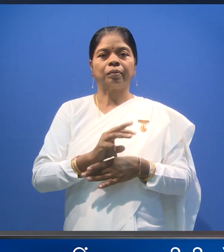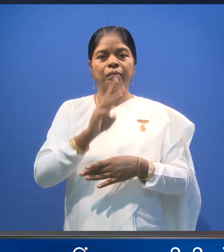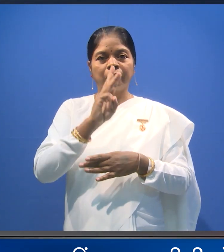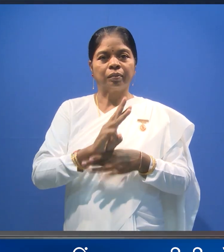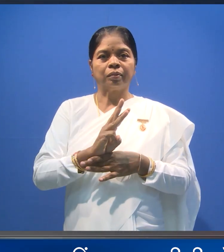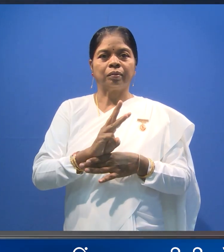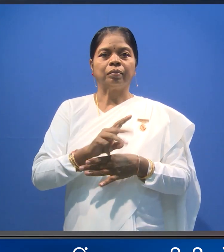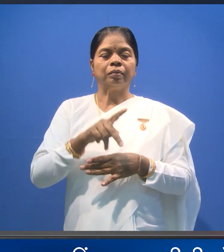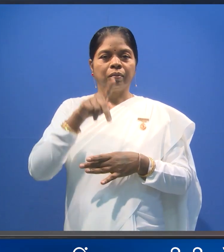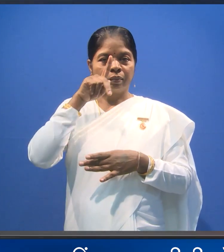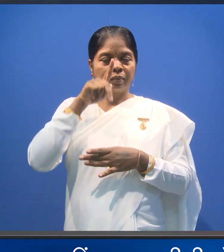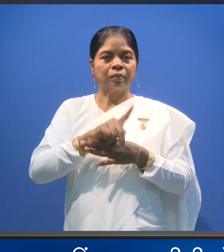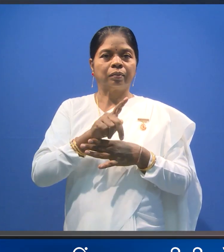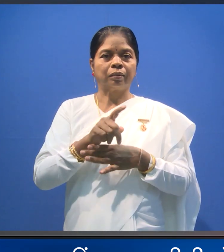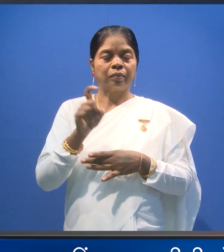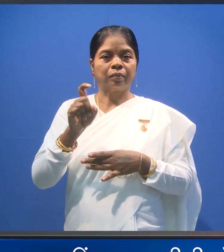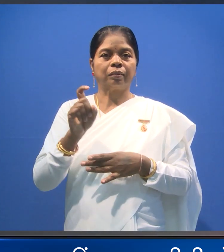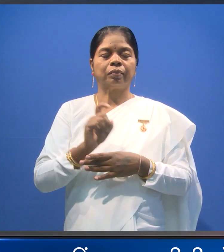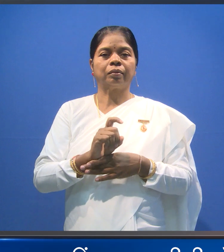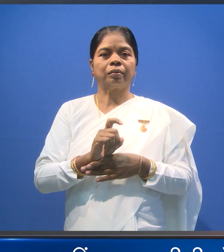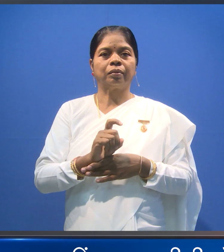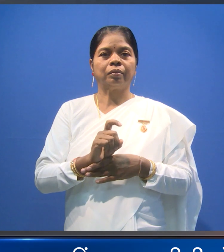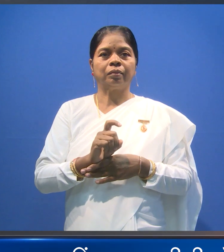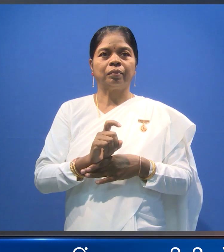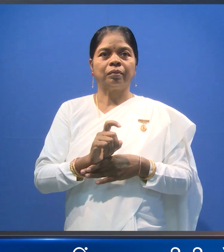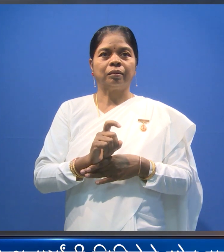वेताळ पंचशती आदी,